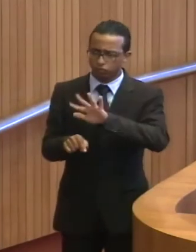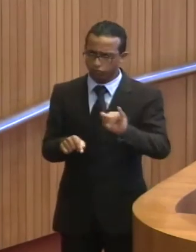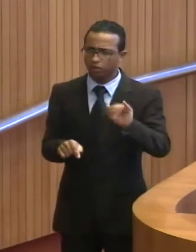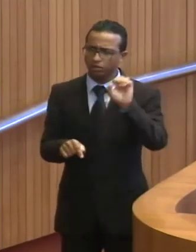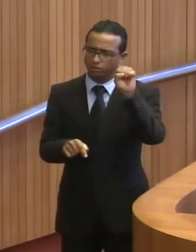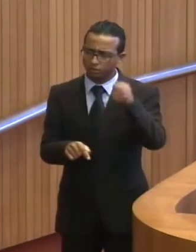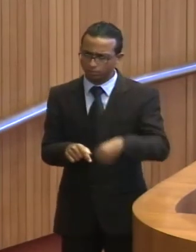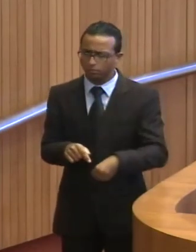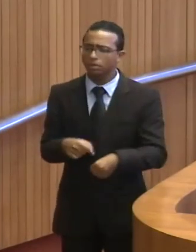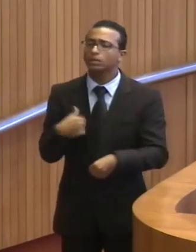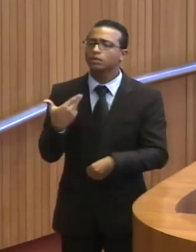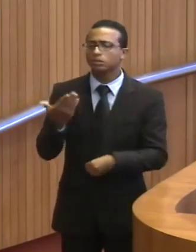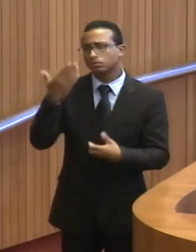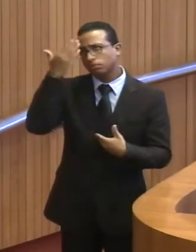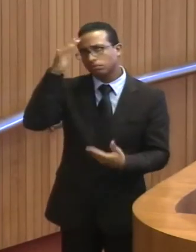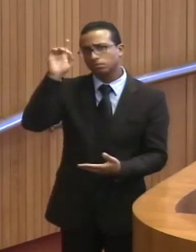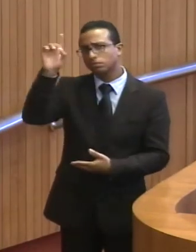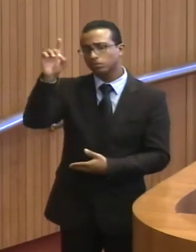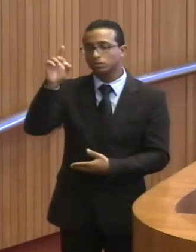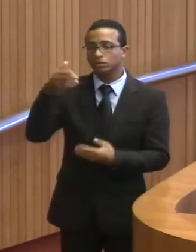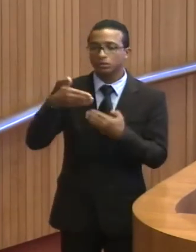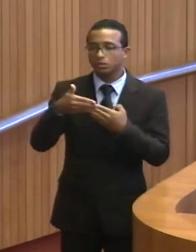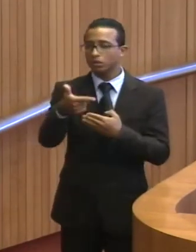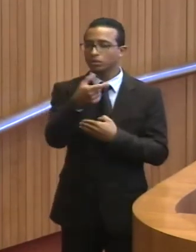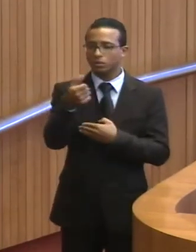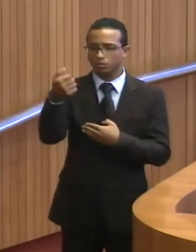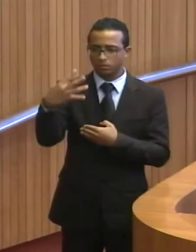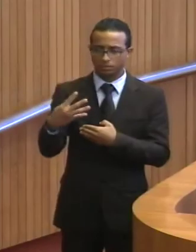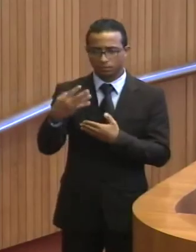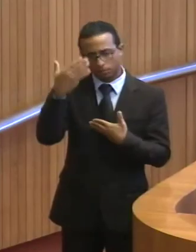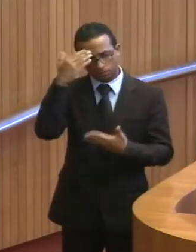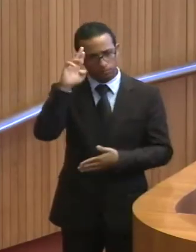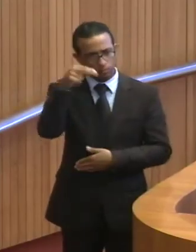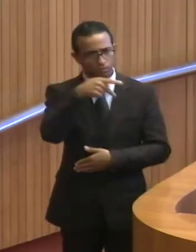E, graças a Deus, já vai ser a partir de 2014. Muito obrigado, senhor presidente.